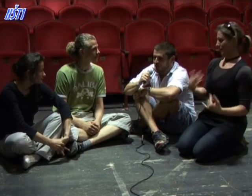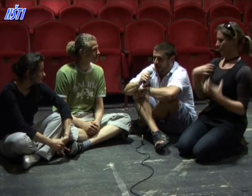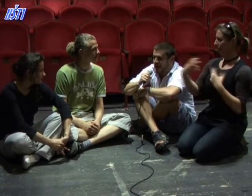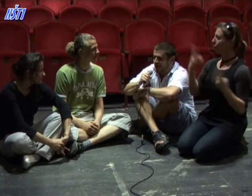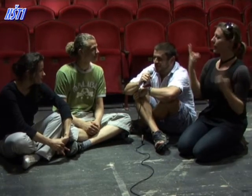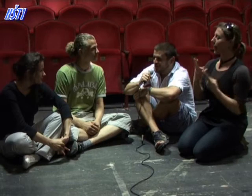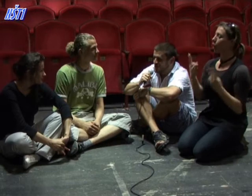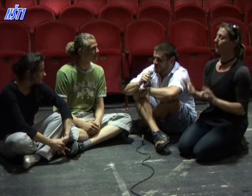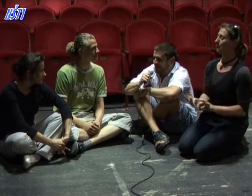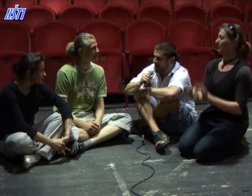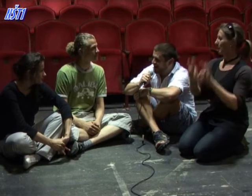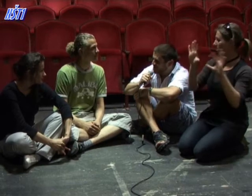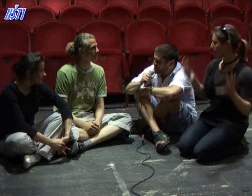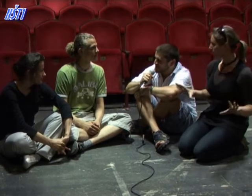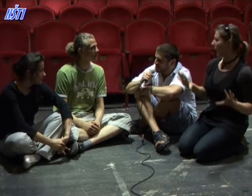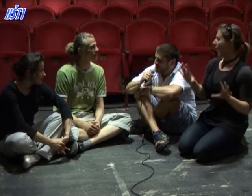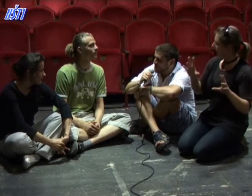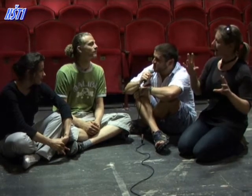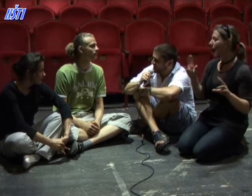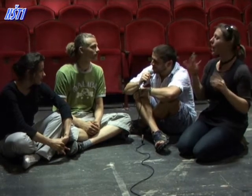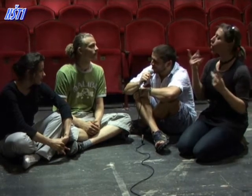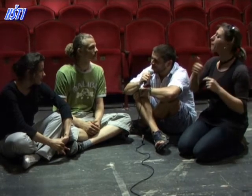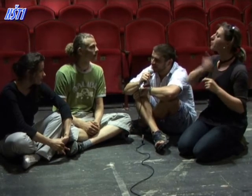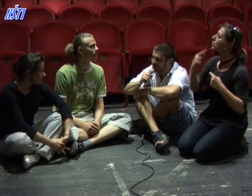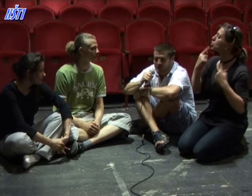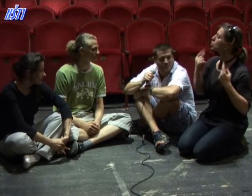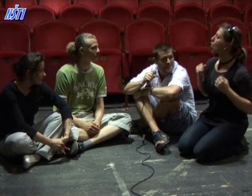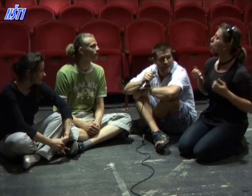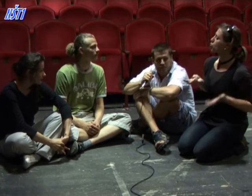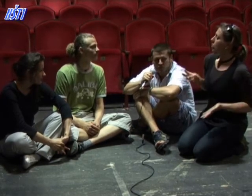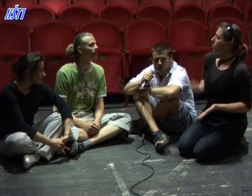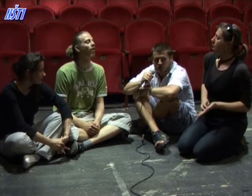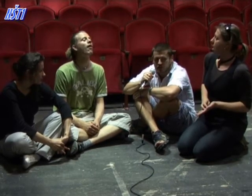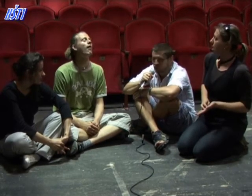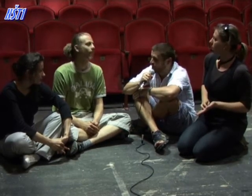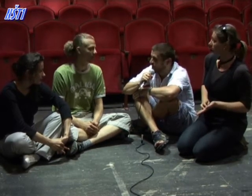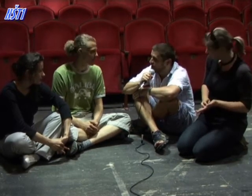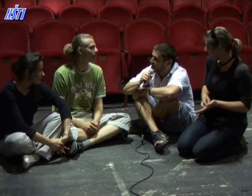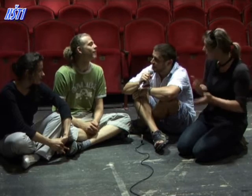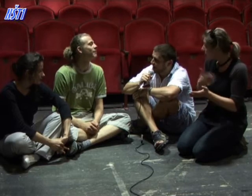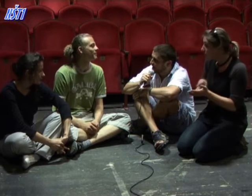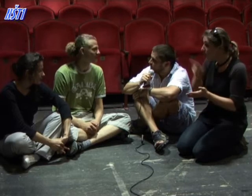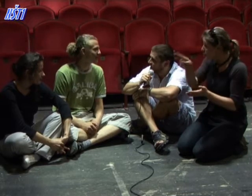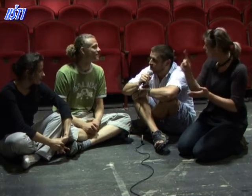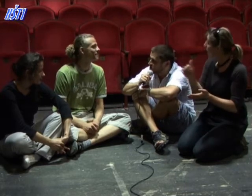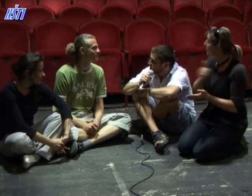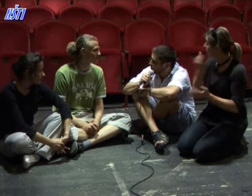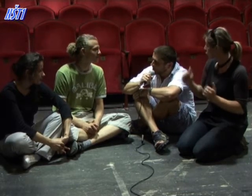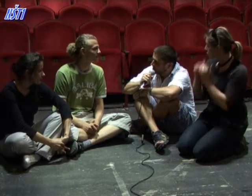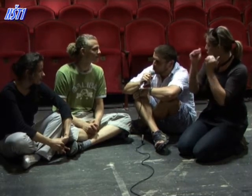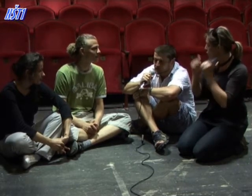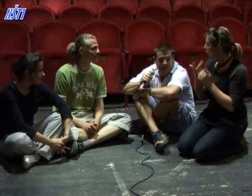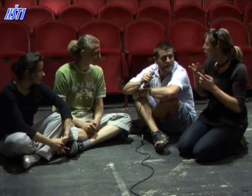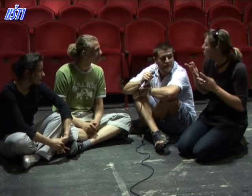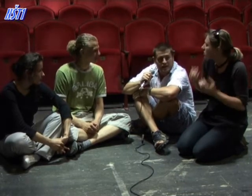jako takovou premiérovou generálku, aby si vyzkoušel, co to vlastně je, protože tohle je pro něj zdaleka jakoby největší